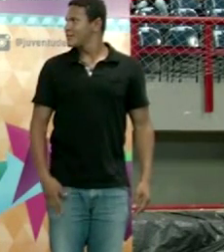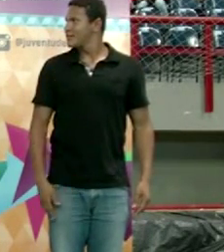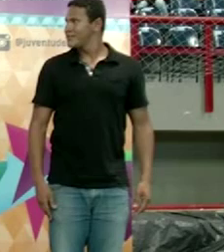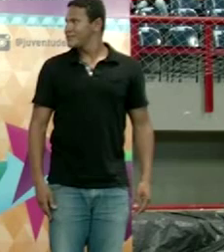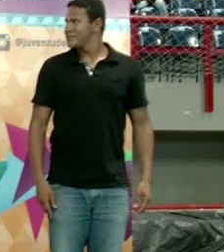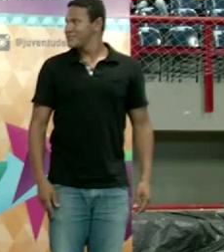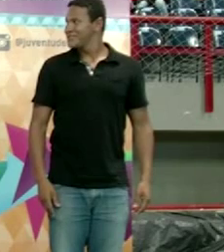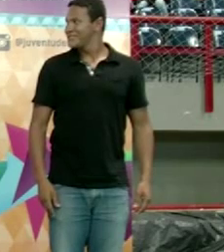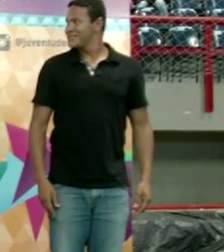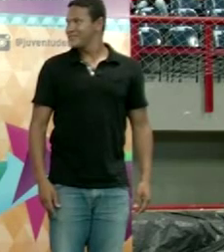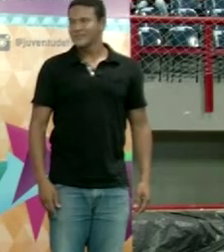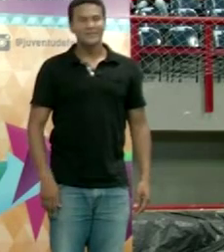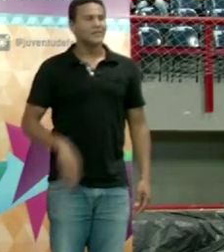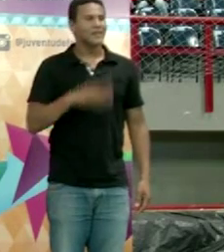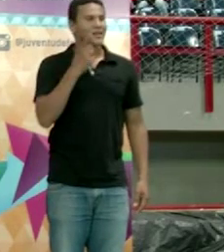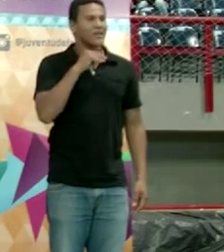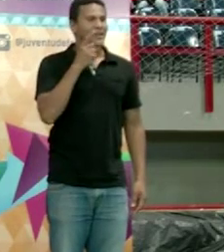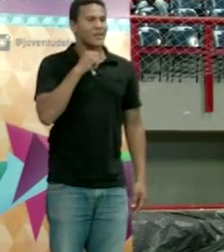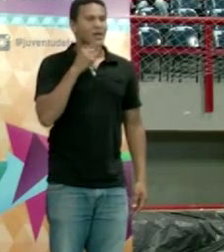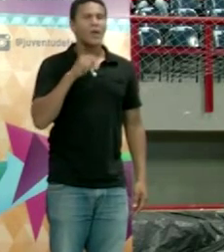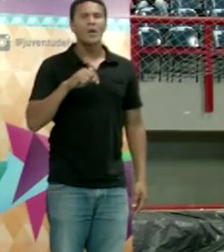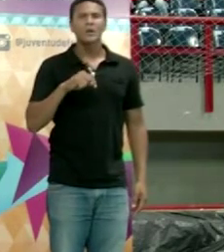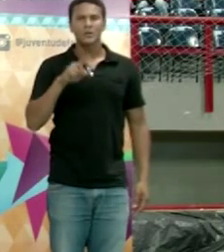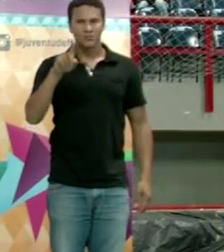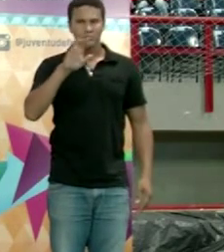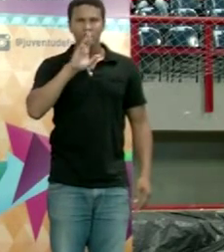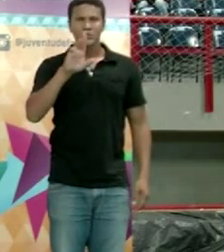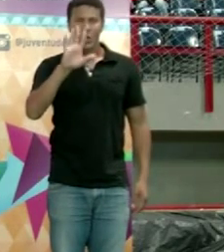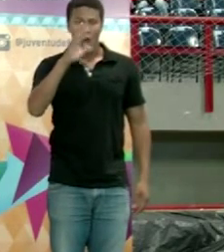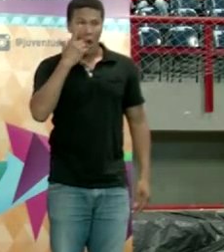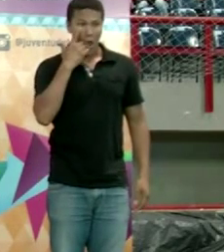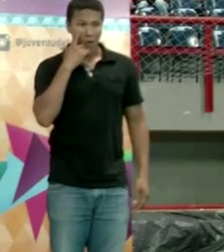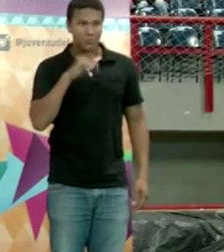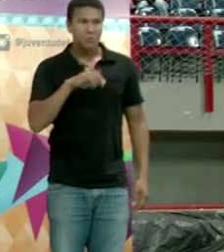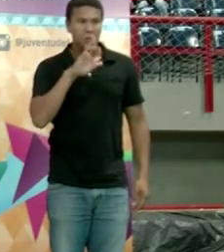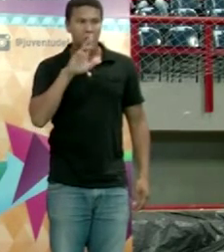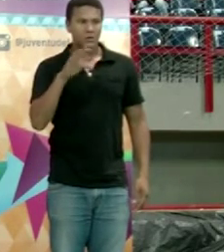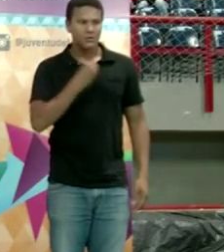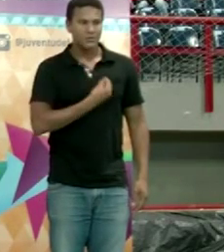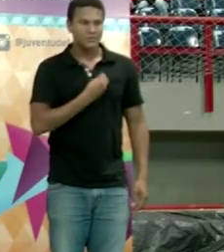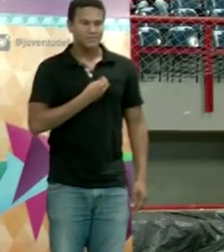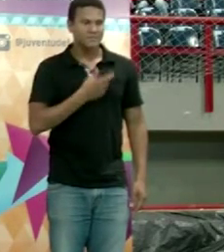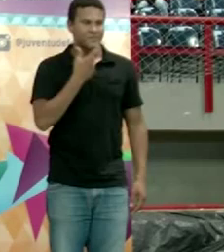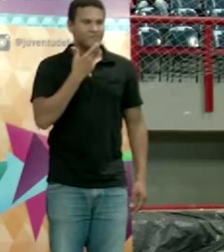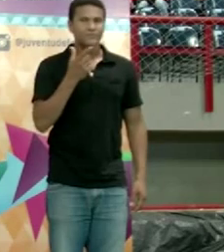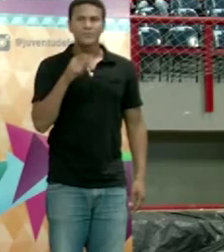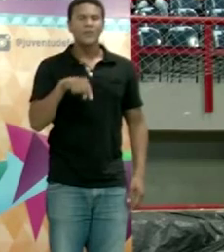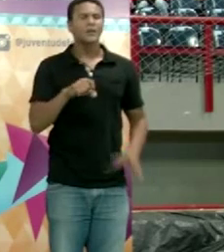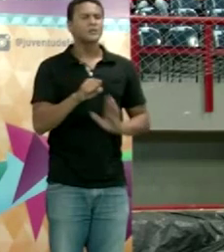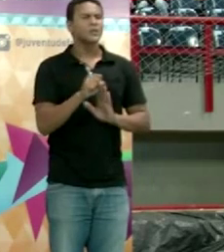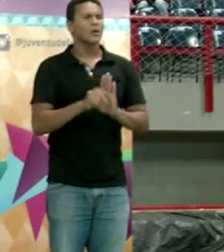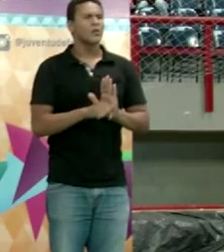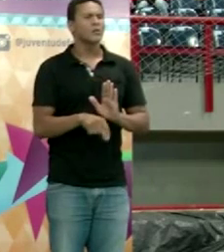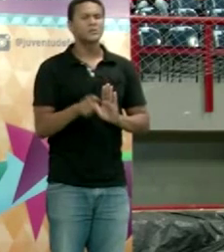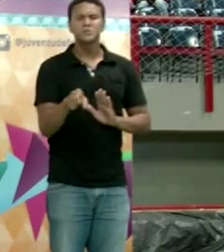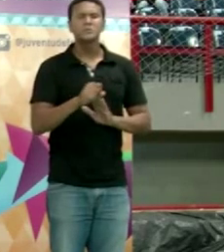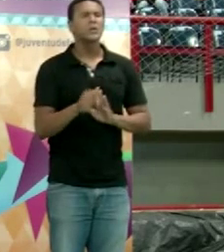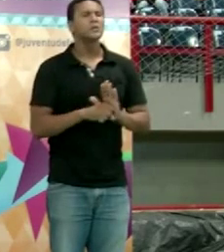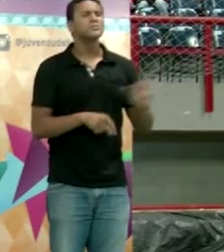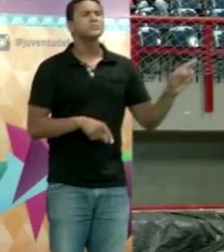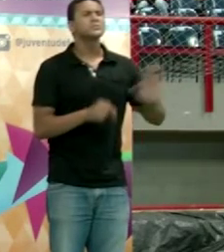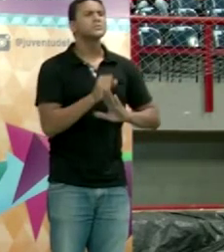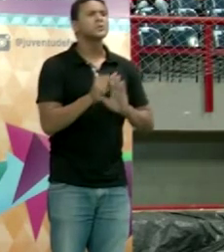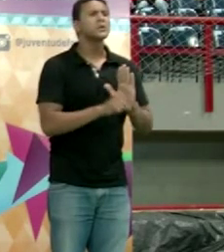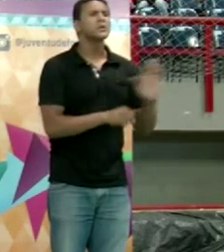Sistina. Quem aqui se garante, responda. Isso está acontecendo em que século?